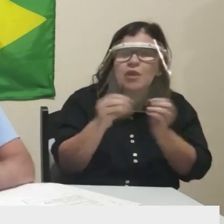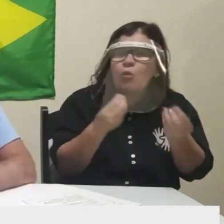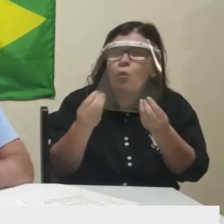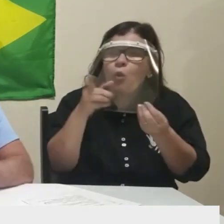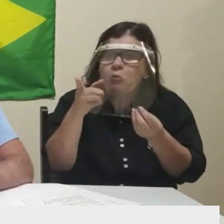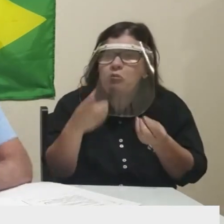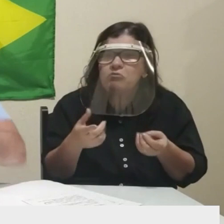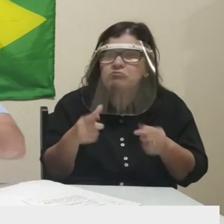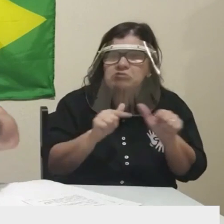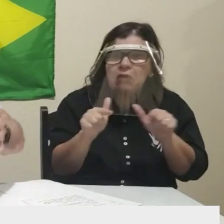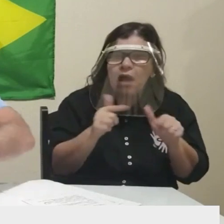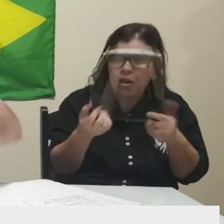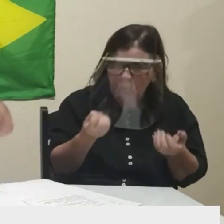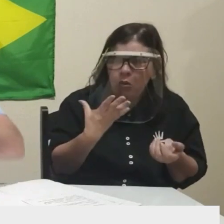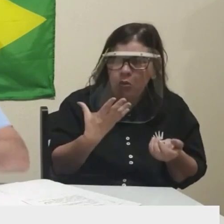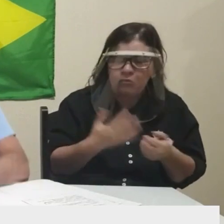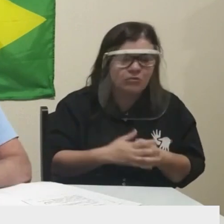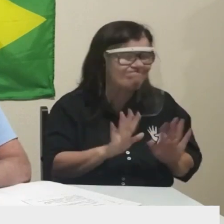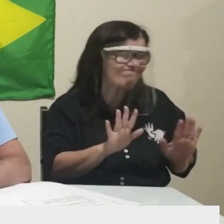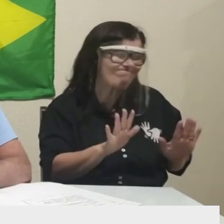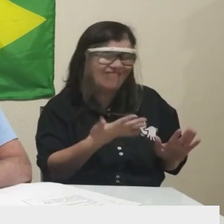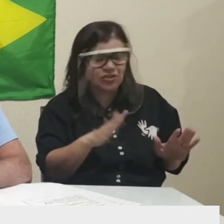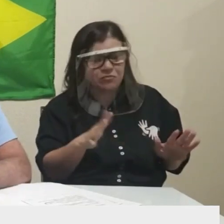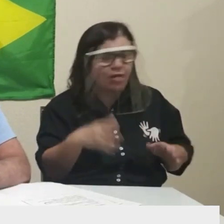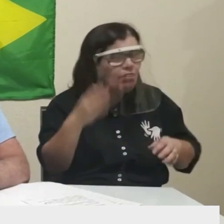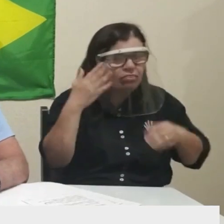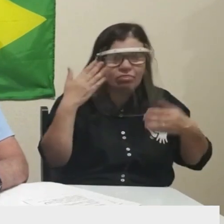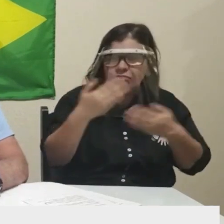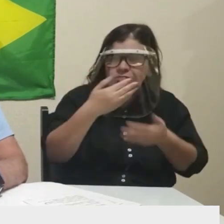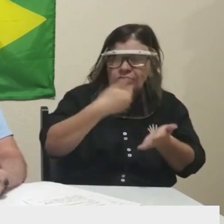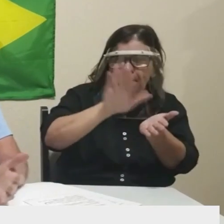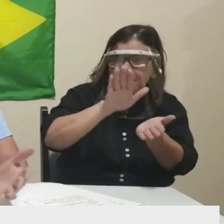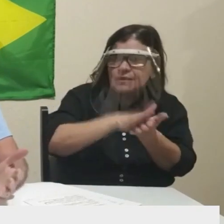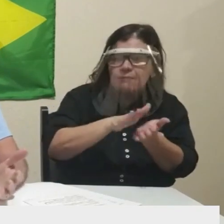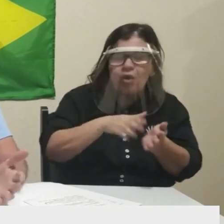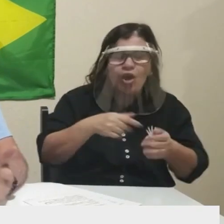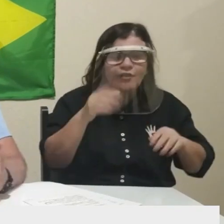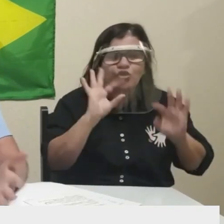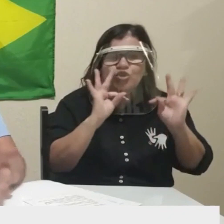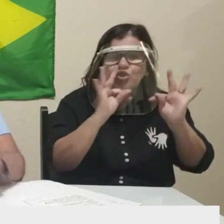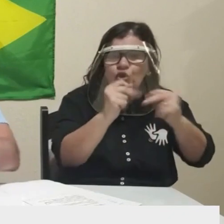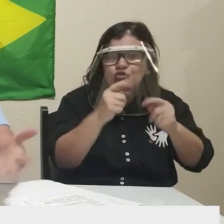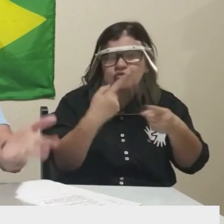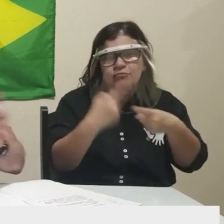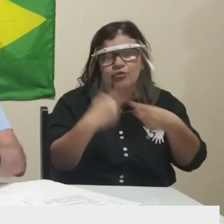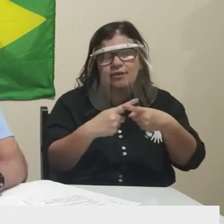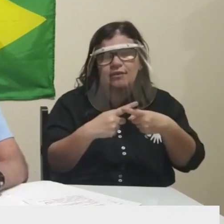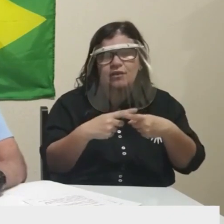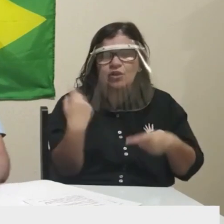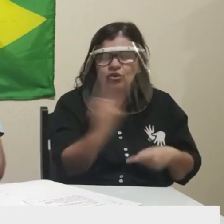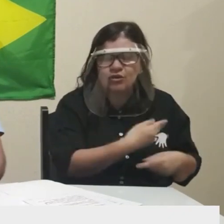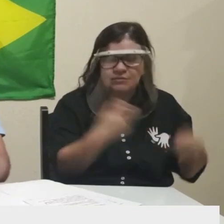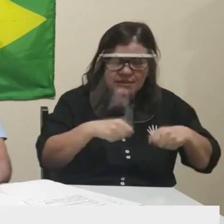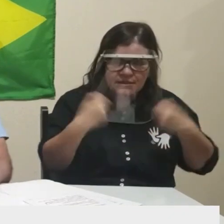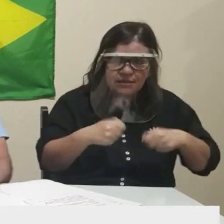vai! Demitimos todo mundo, a Codeba tá, botamos um almirante para comandar. Um almirante para comandar, acho que não está certo, né? Para mexer com o porto.